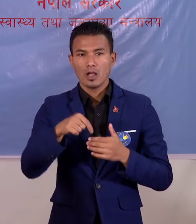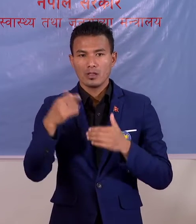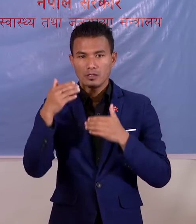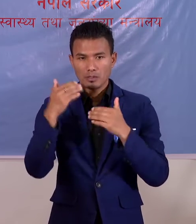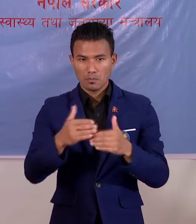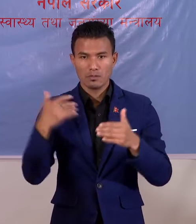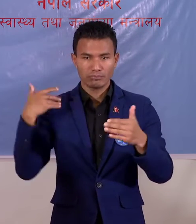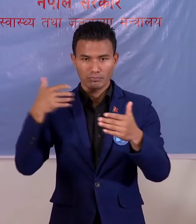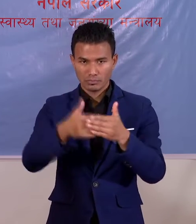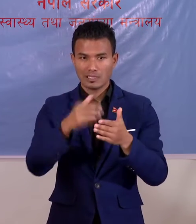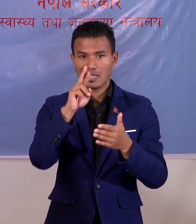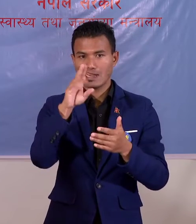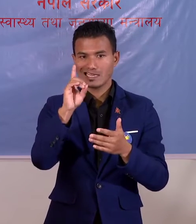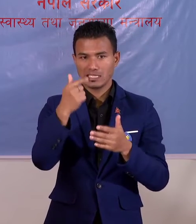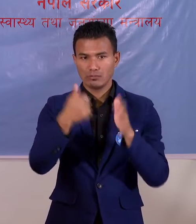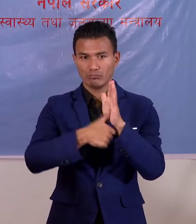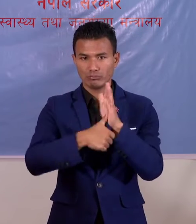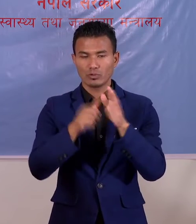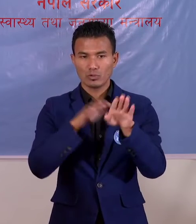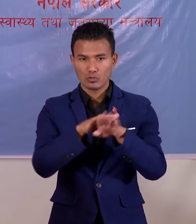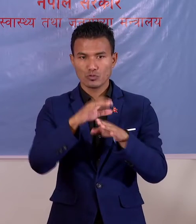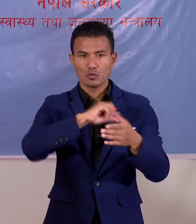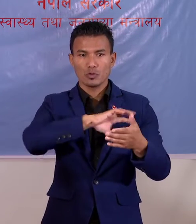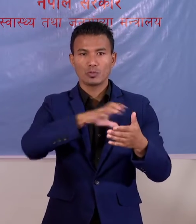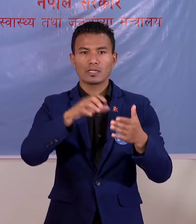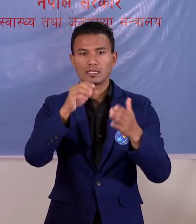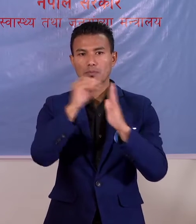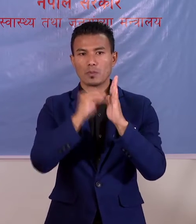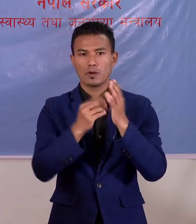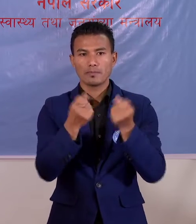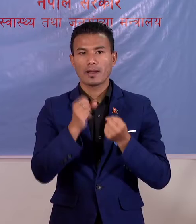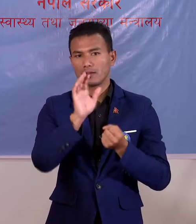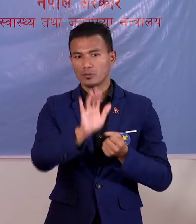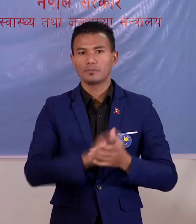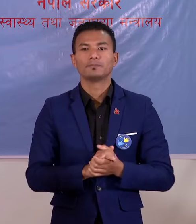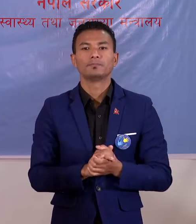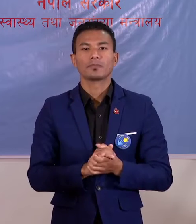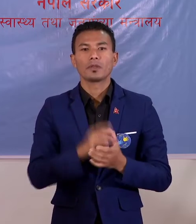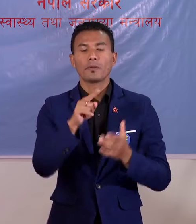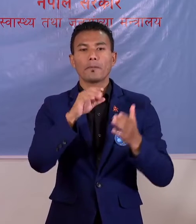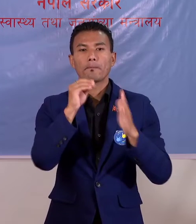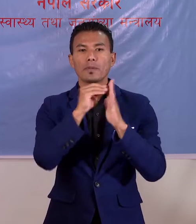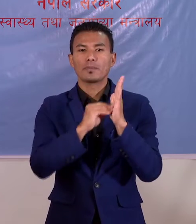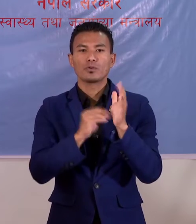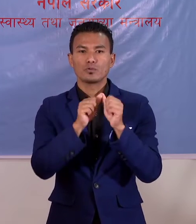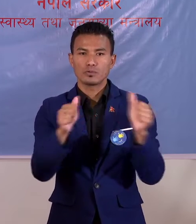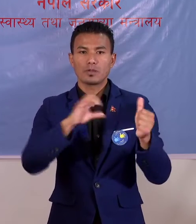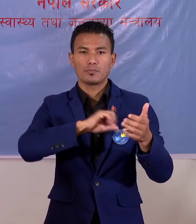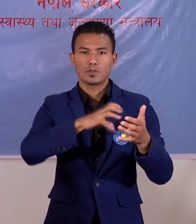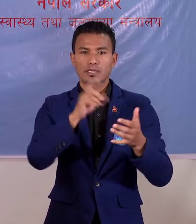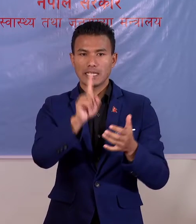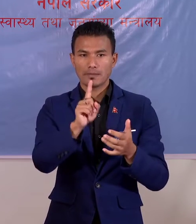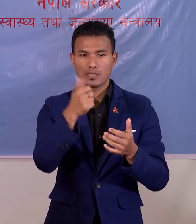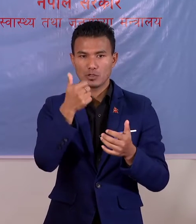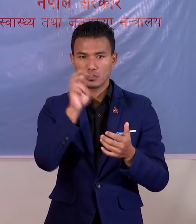हालसम्म आरडीटी विधिबाट गरिएको परीक्षणहरूको प्रादेशिक विवरण हामीलाई प्राप्त भएको छ। सो विवरण अनुसार प्रदेश नम्बर